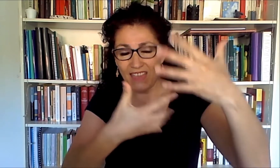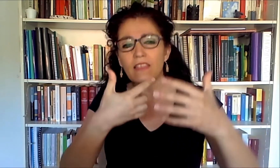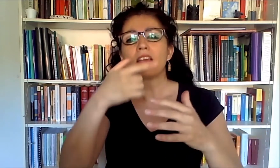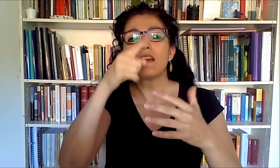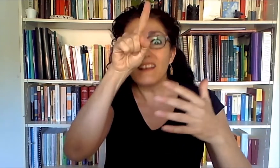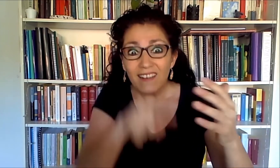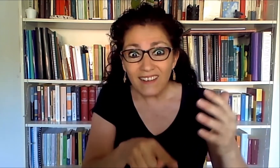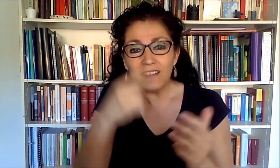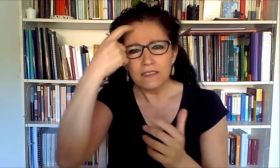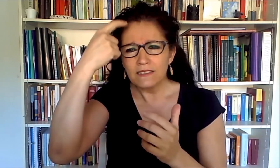criterios son: